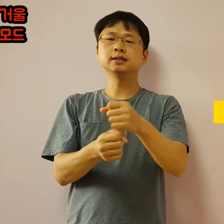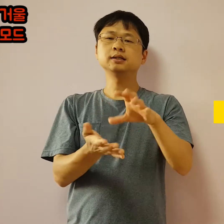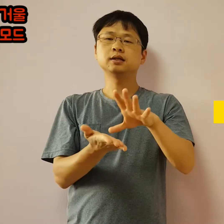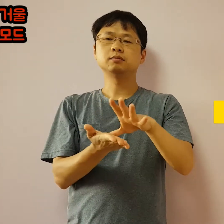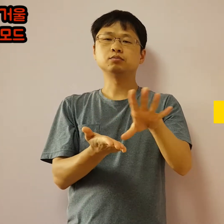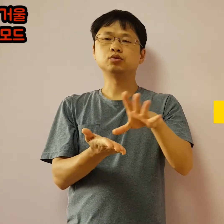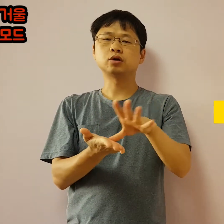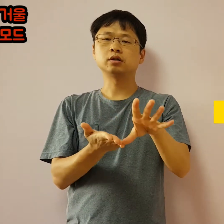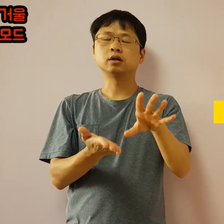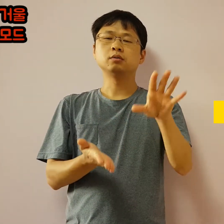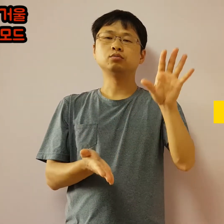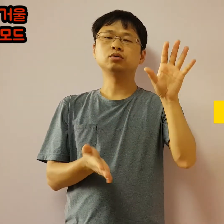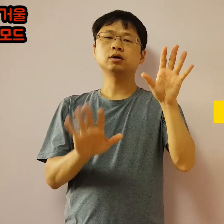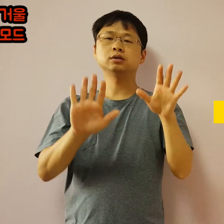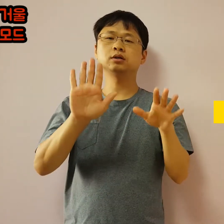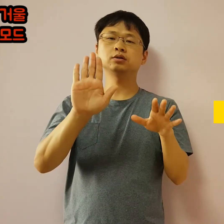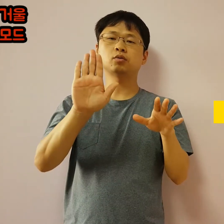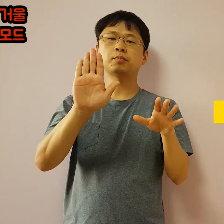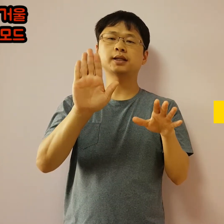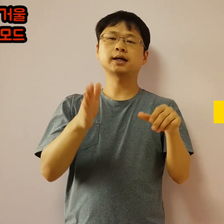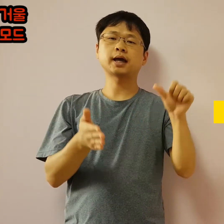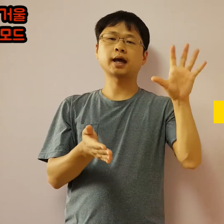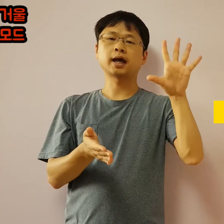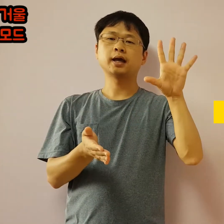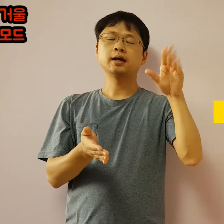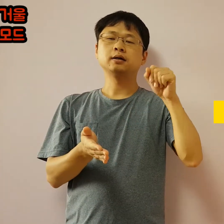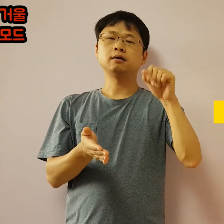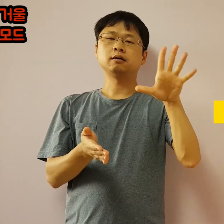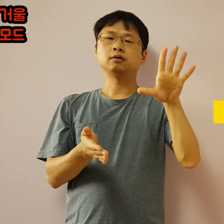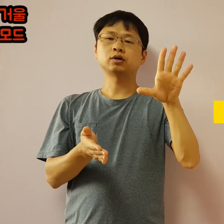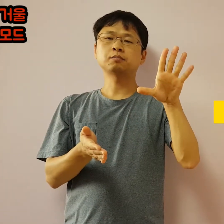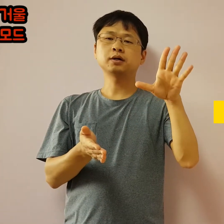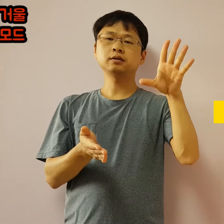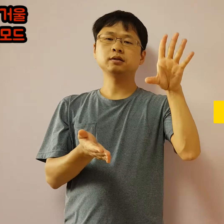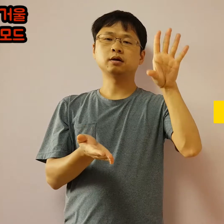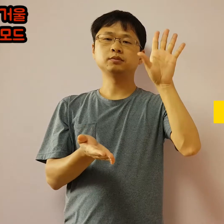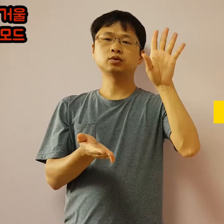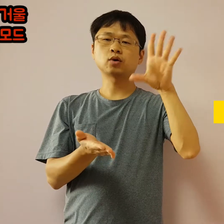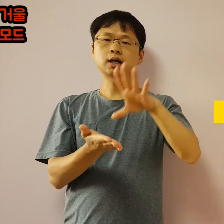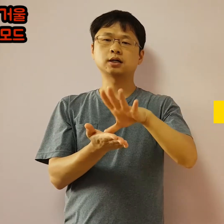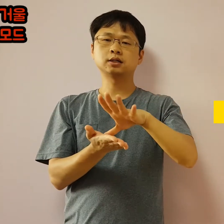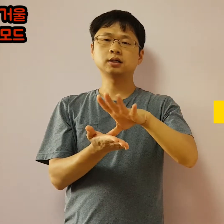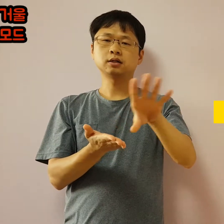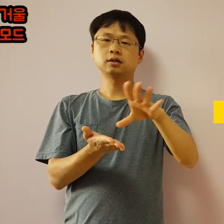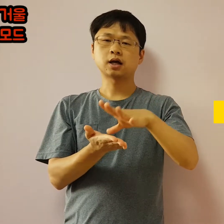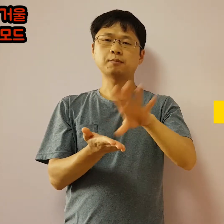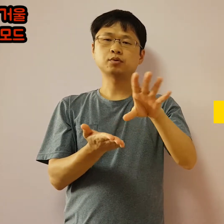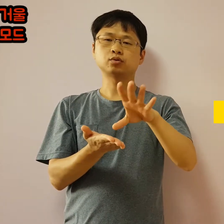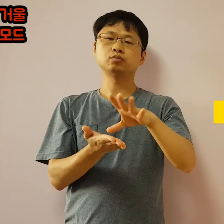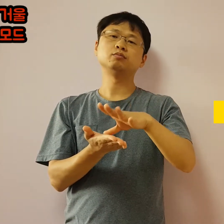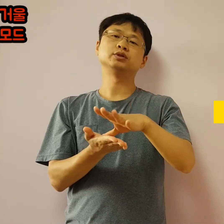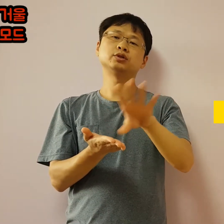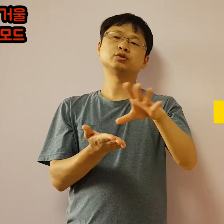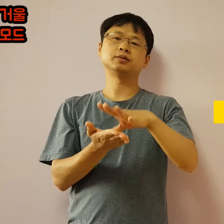만든 물건. 물건은 손바닥에 쫙 편 엄지손가락을 앞으로 2번 문질러 주면